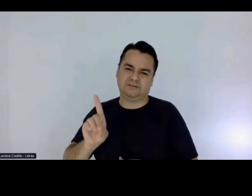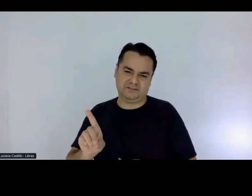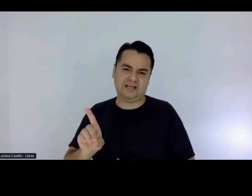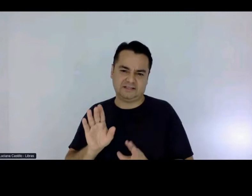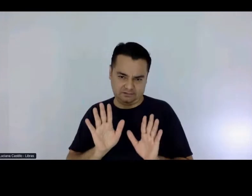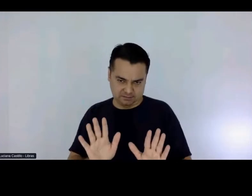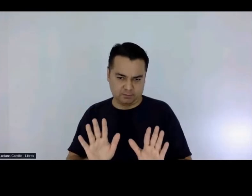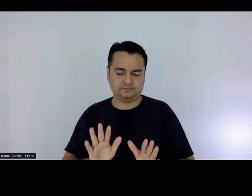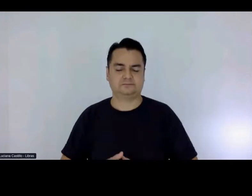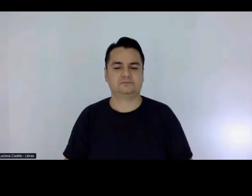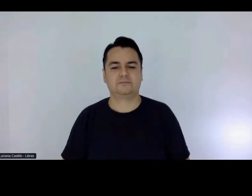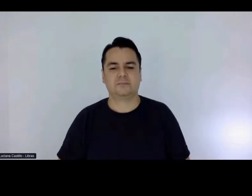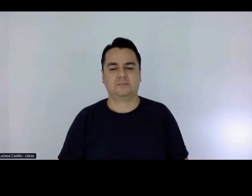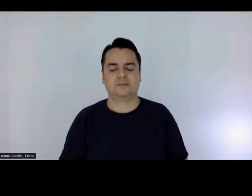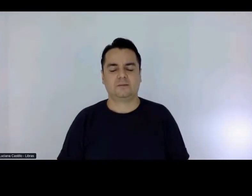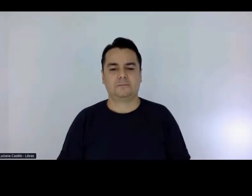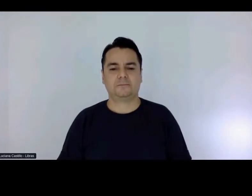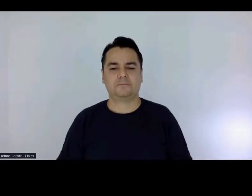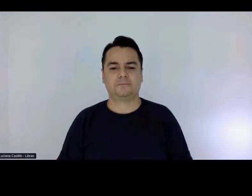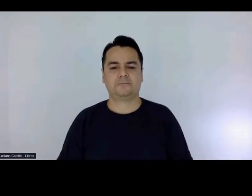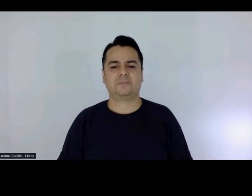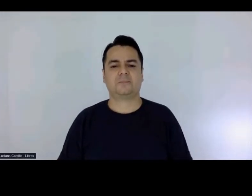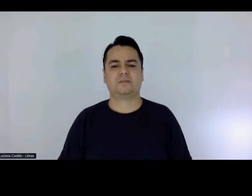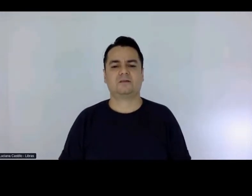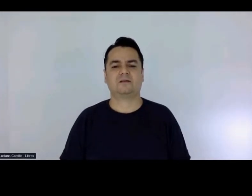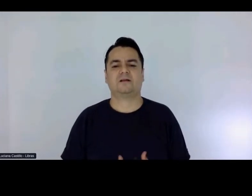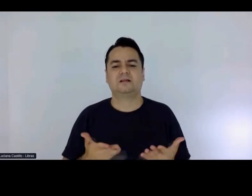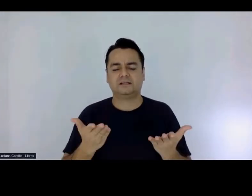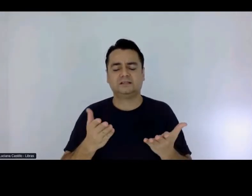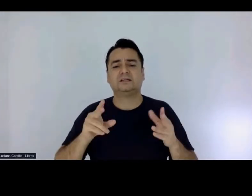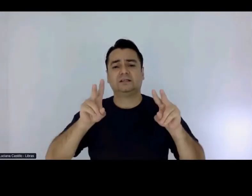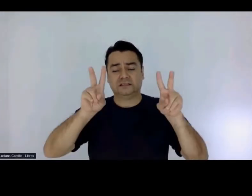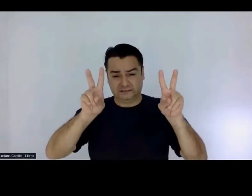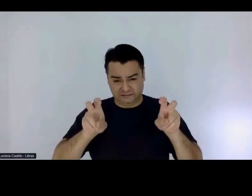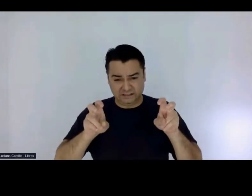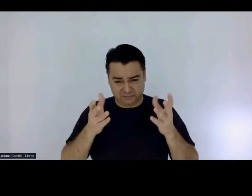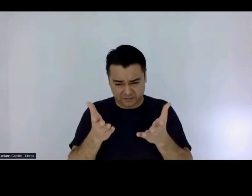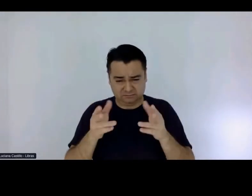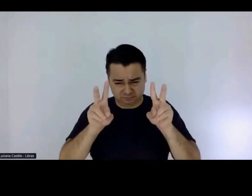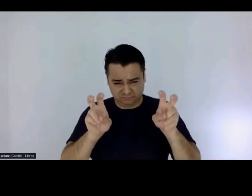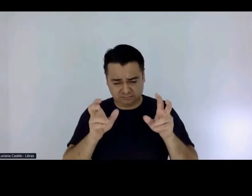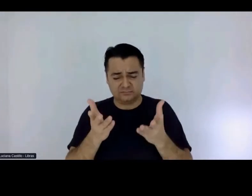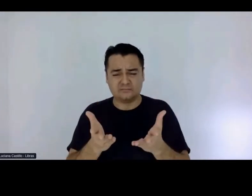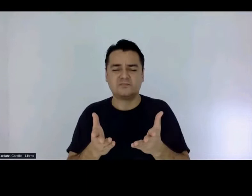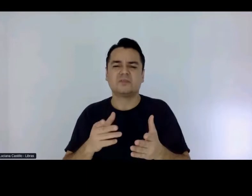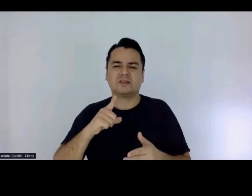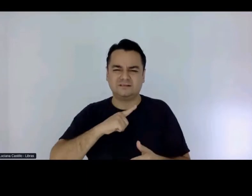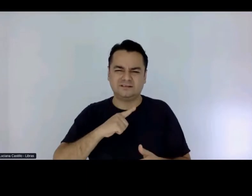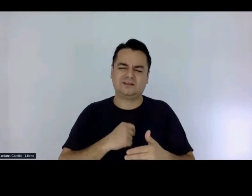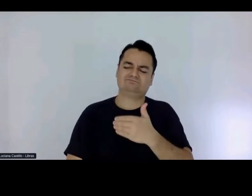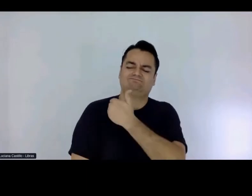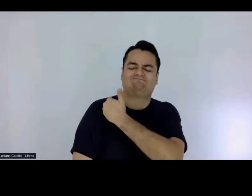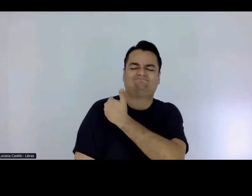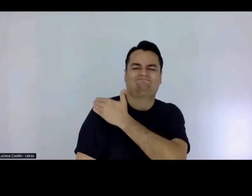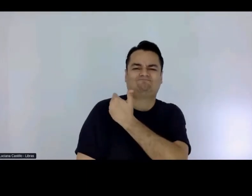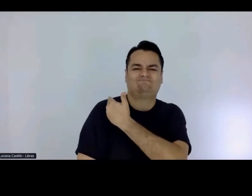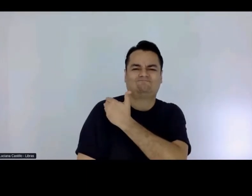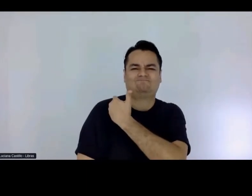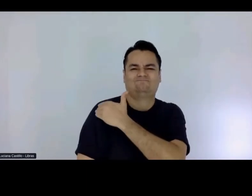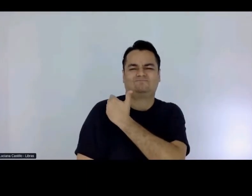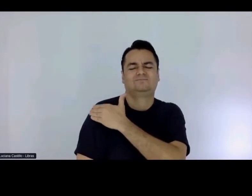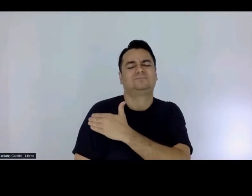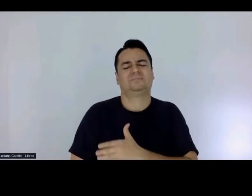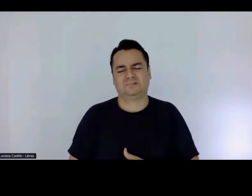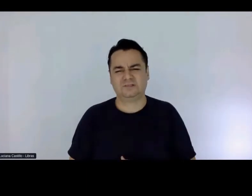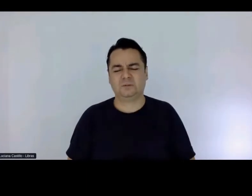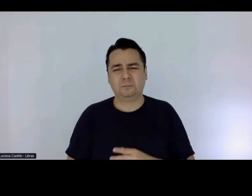deficiências. E nesse caso, a gente tem esse preconceito, e porque assim, por que a gente tem